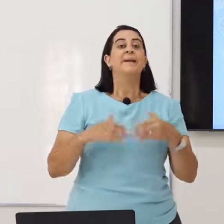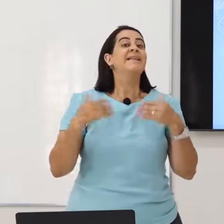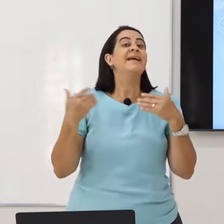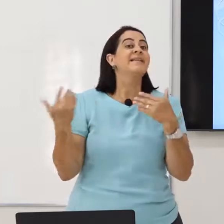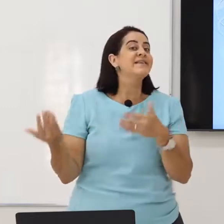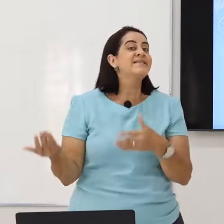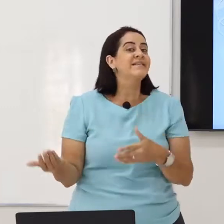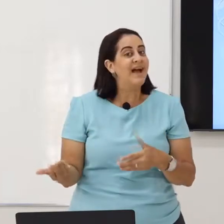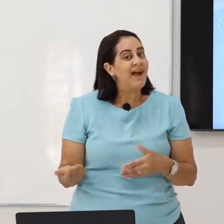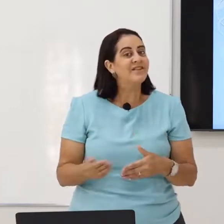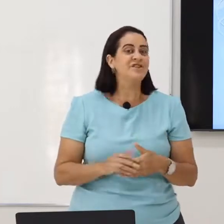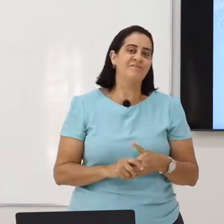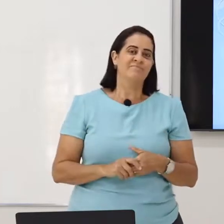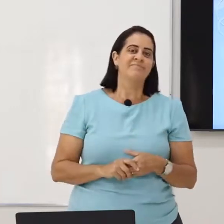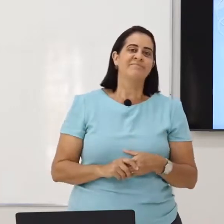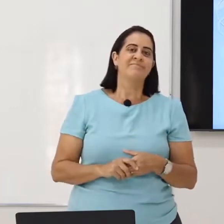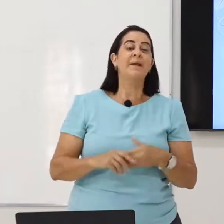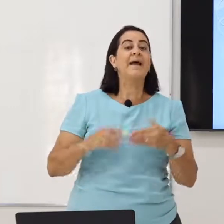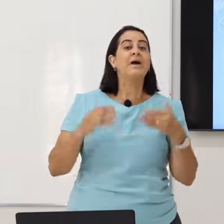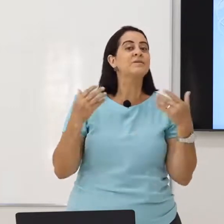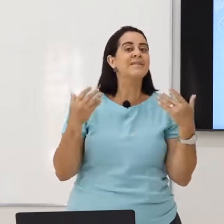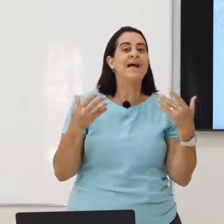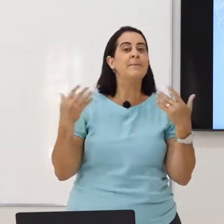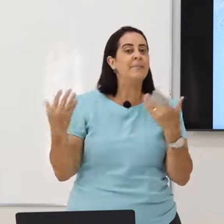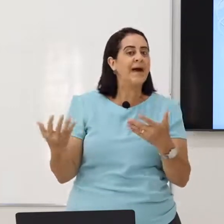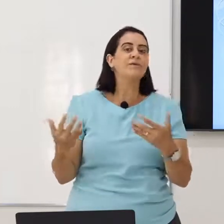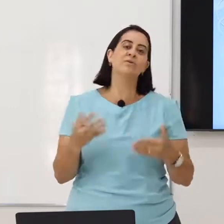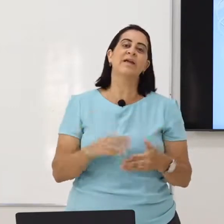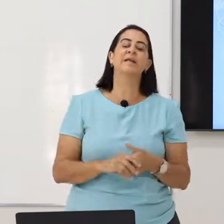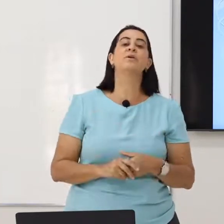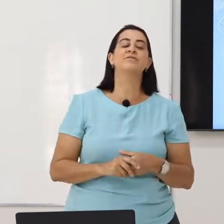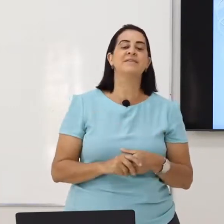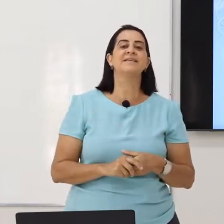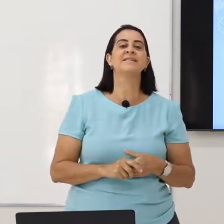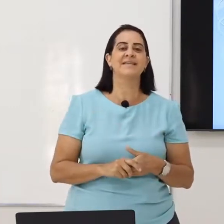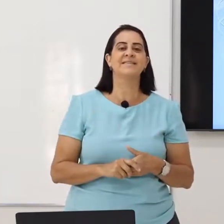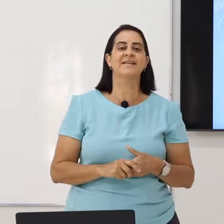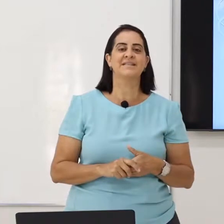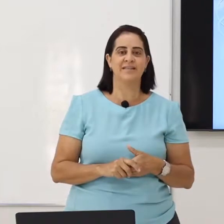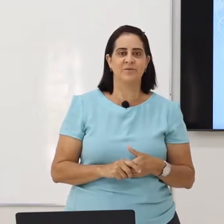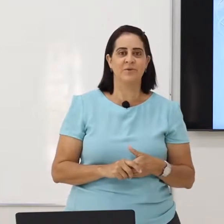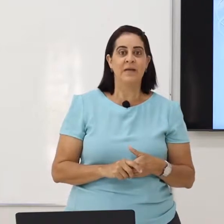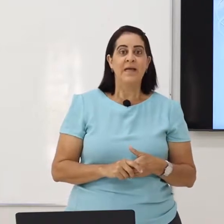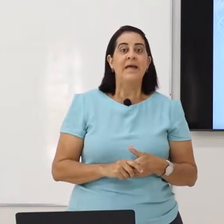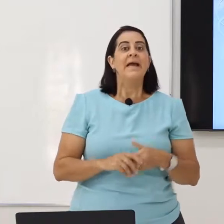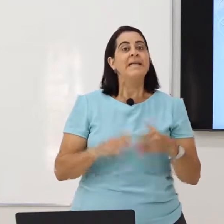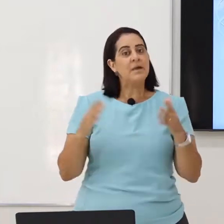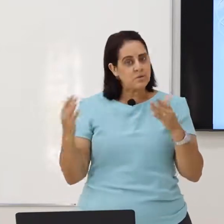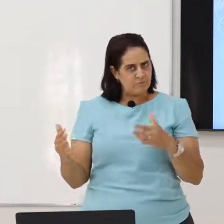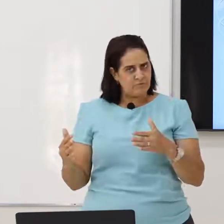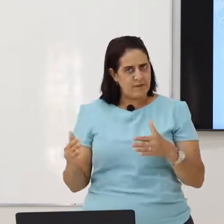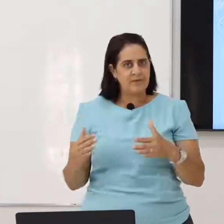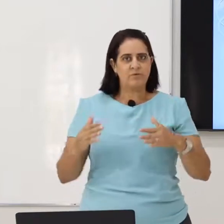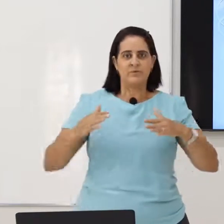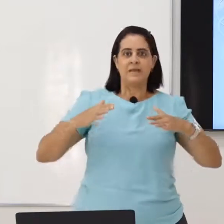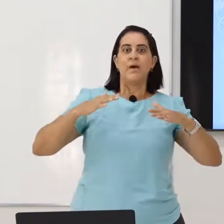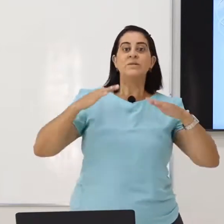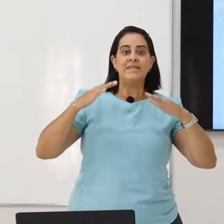dar intensidade, para causar impacto naquilo que você está sinalizando. Então, os movimentos, o sinal